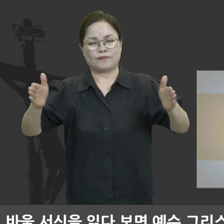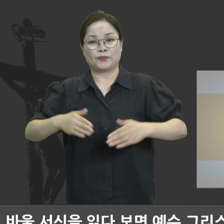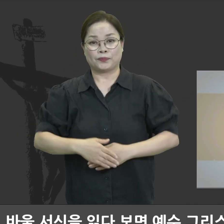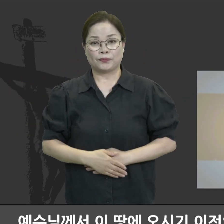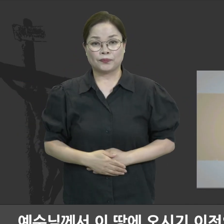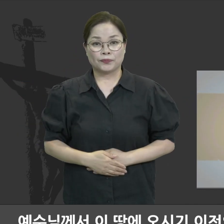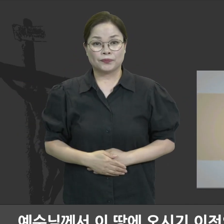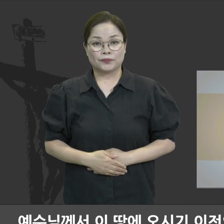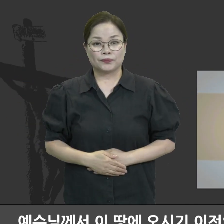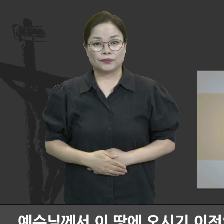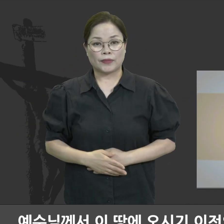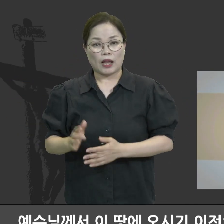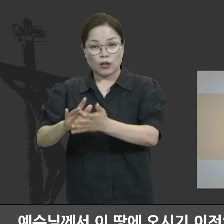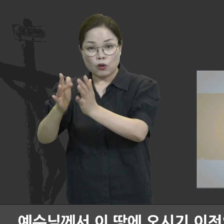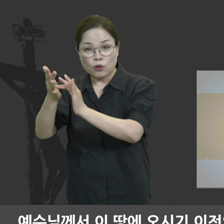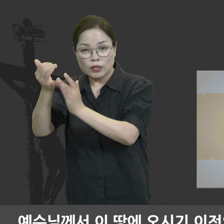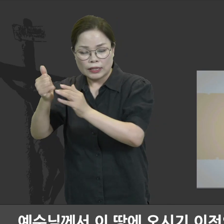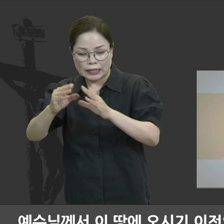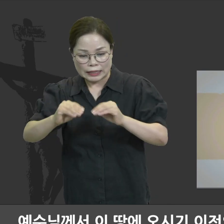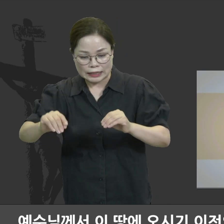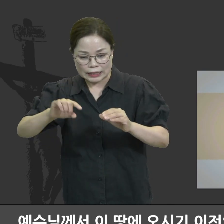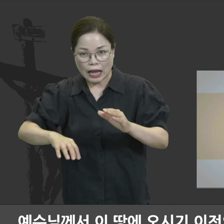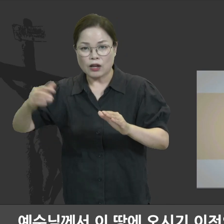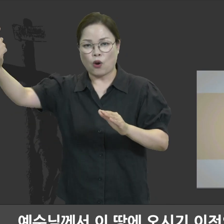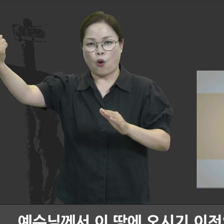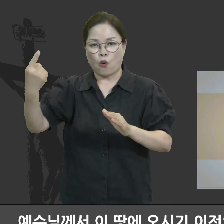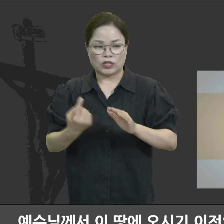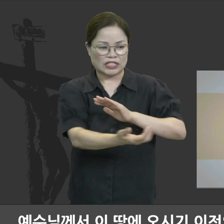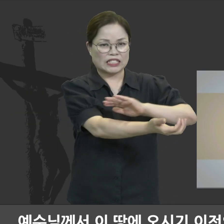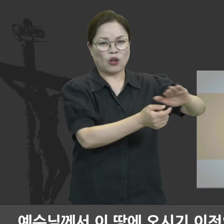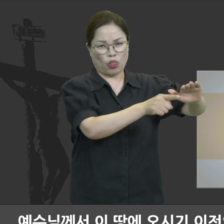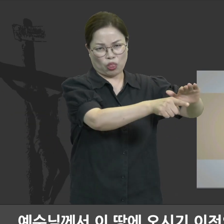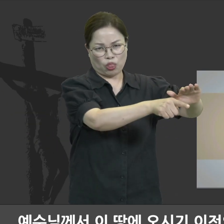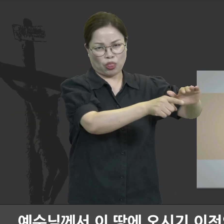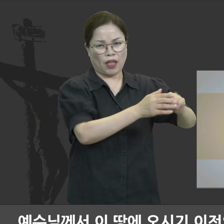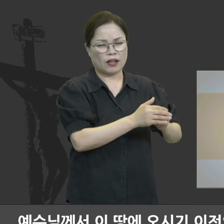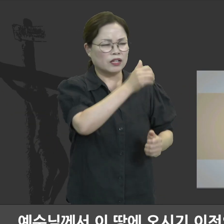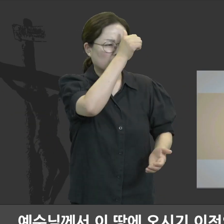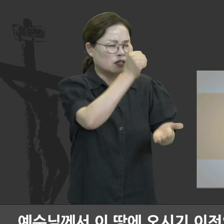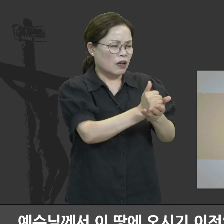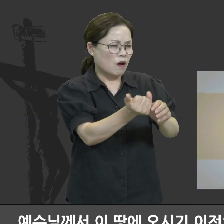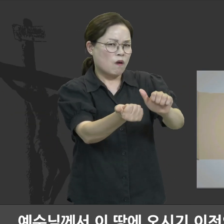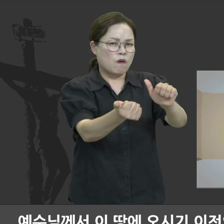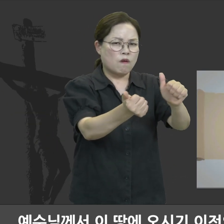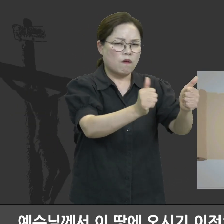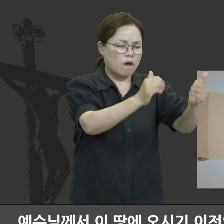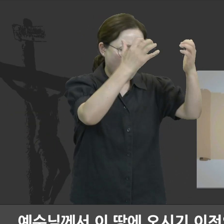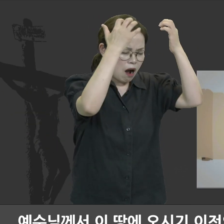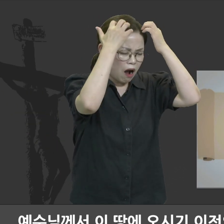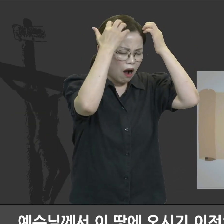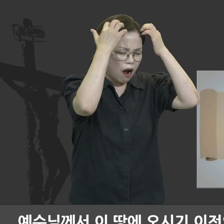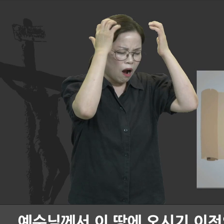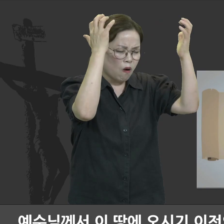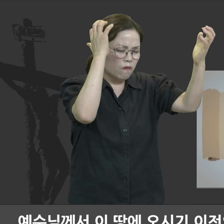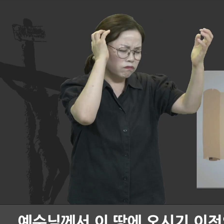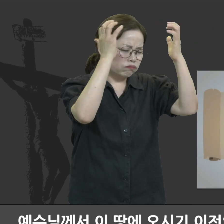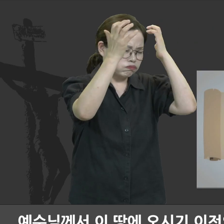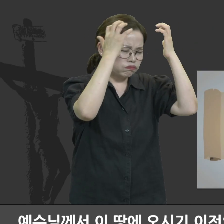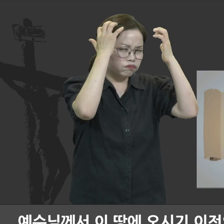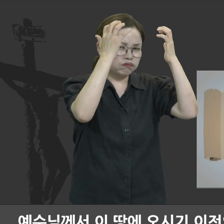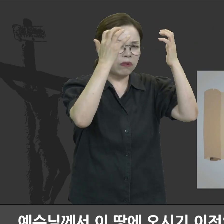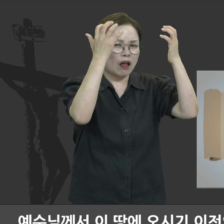있습니다. 예수님께서 이 땅에 오시기 이전의 시대는 죄와 사망, 고통과 환난의